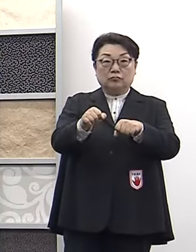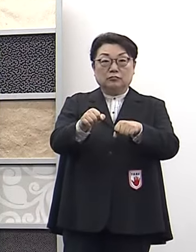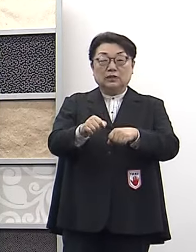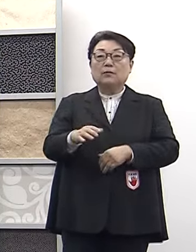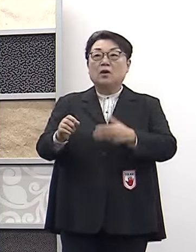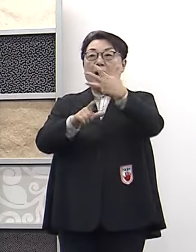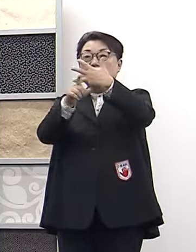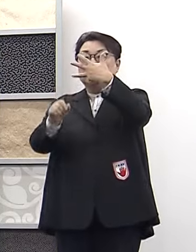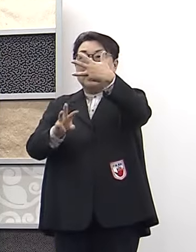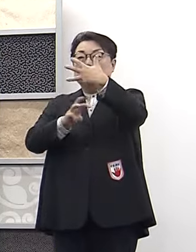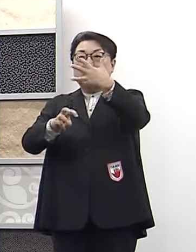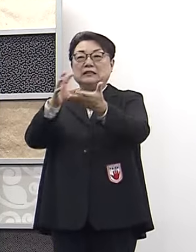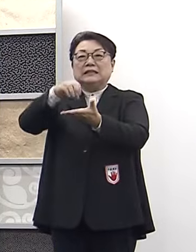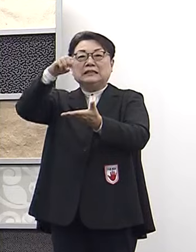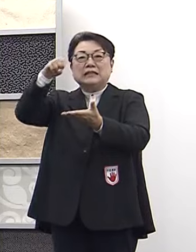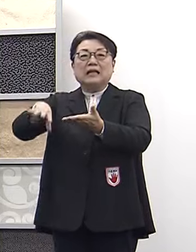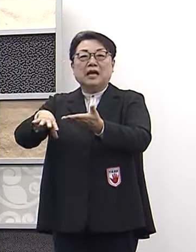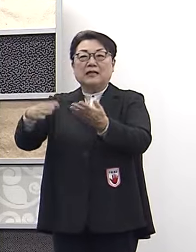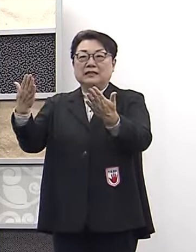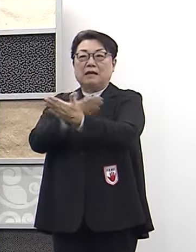上撤回をしました。